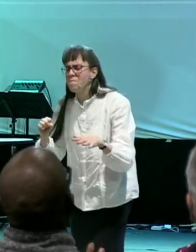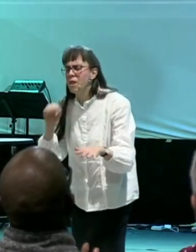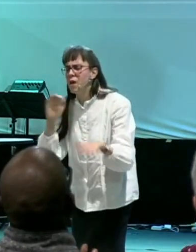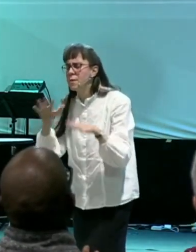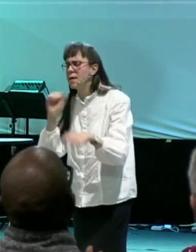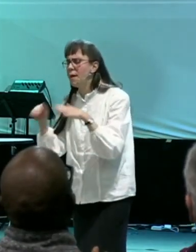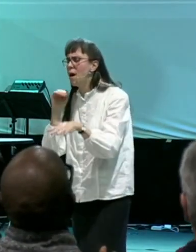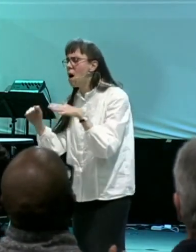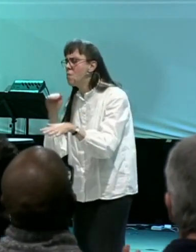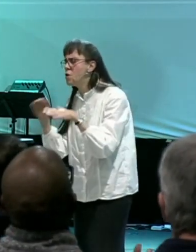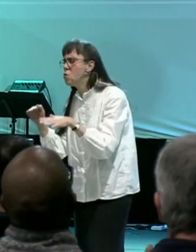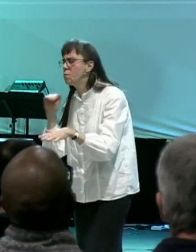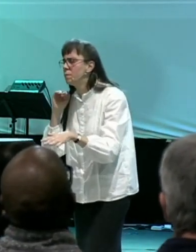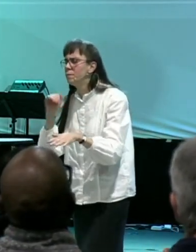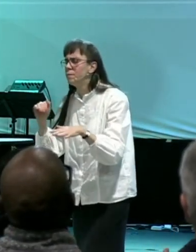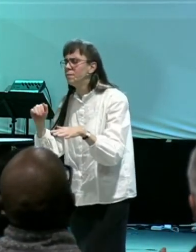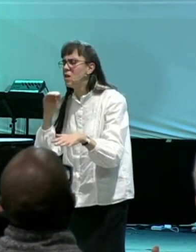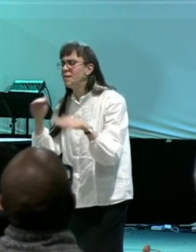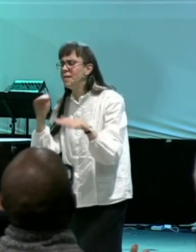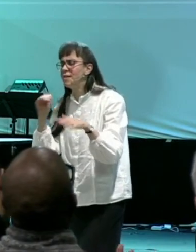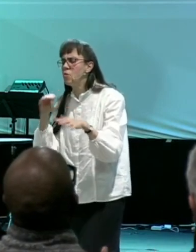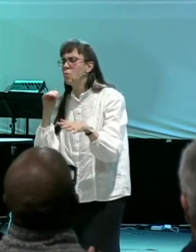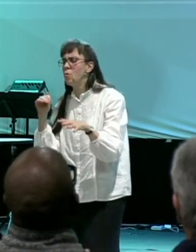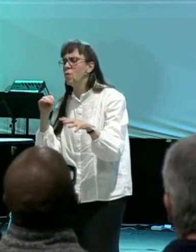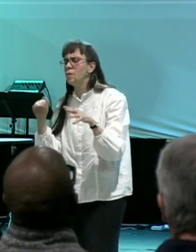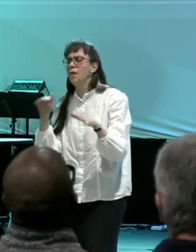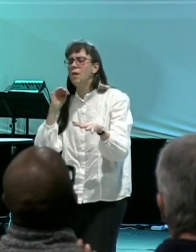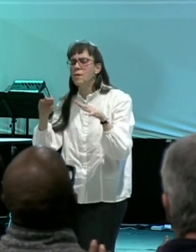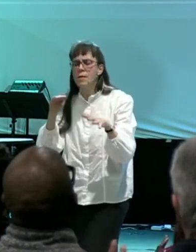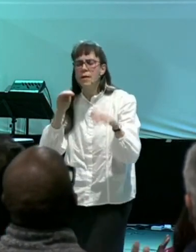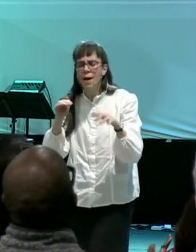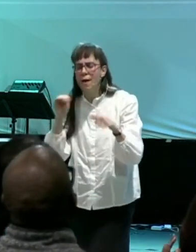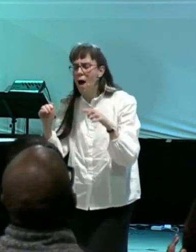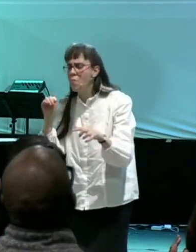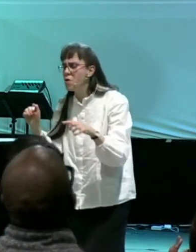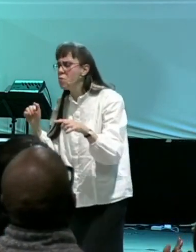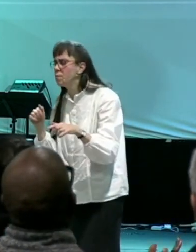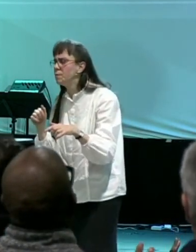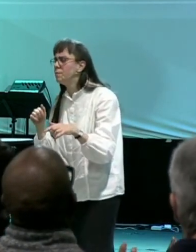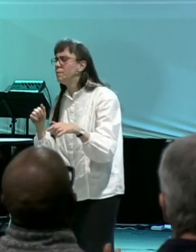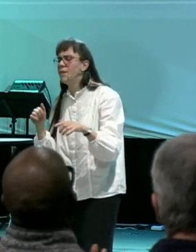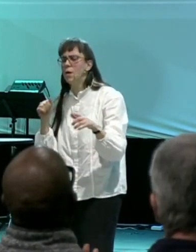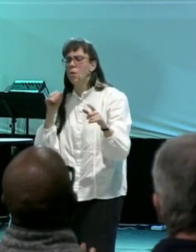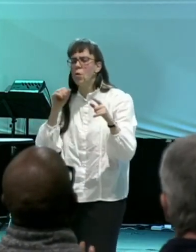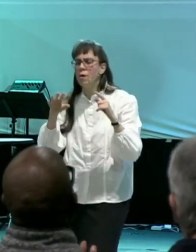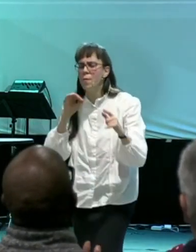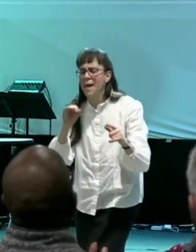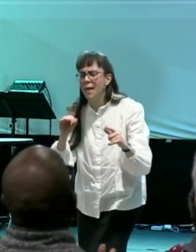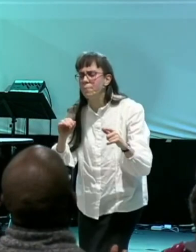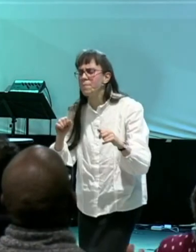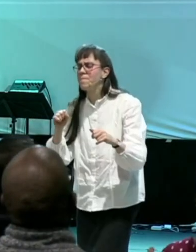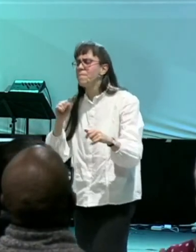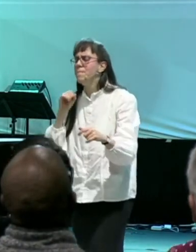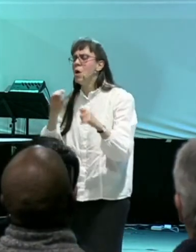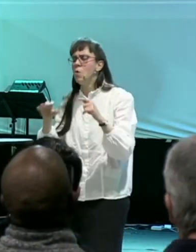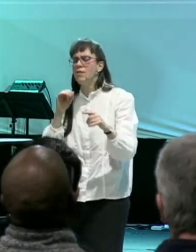peut te nuire. Nothing can harm entends-tu you. La parole de Jésus? That's rien ne peut word. Te nuire. Nothing can ce n'est pas les you. Paroles d'un homme, frères it's et sœurs. Non, man. Ce